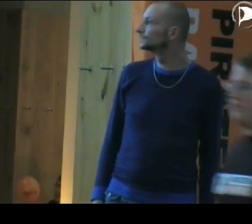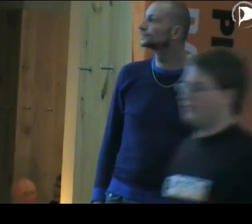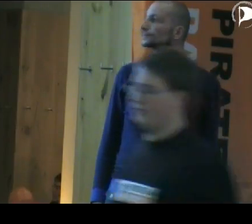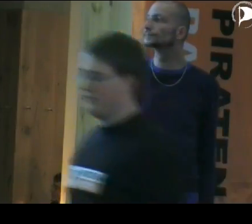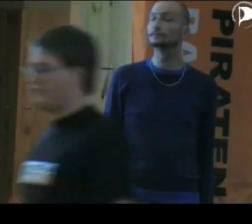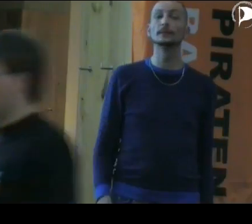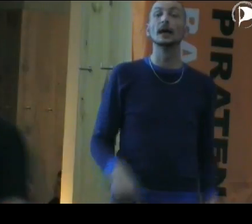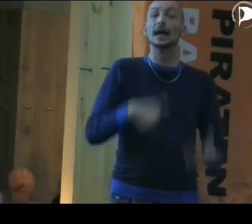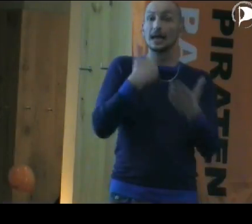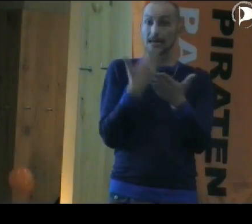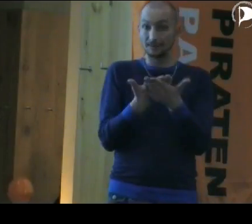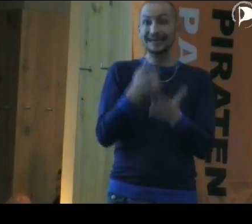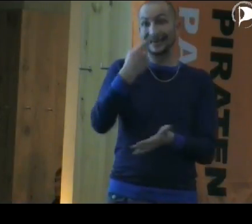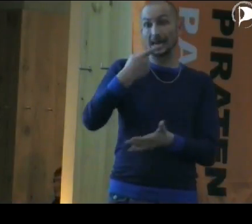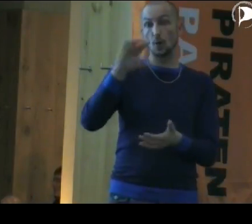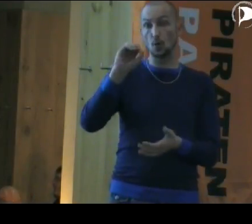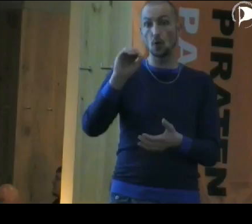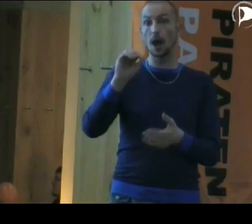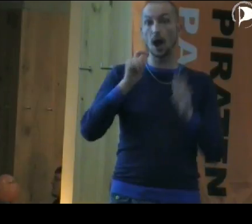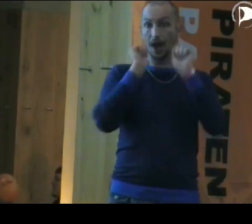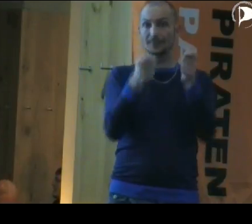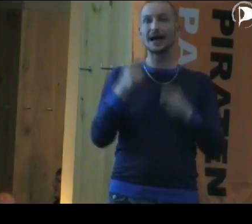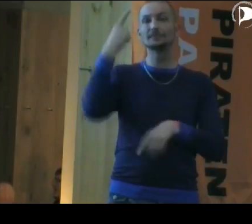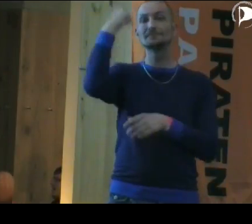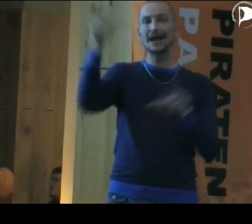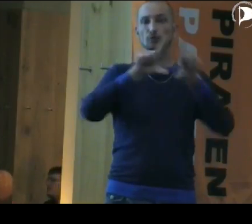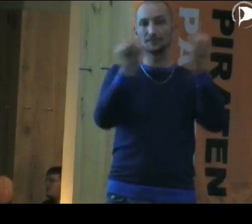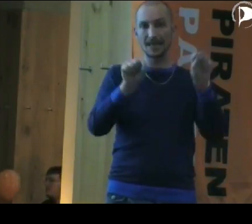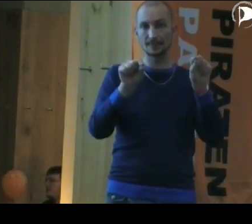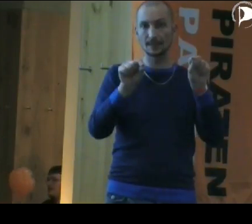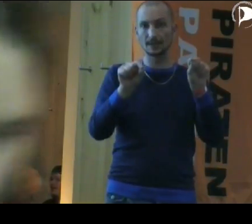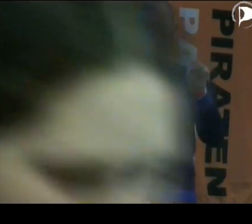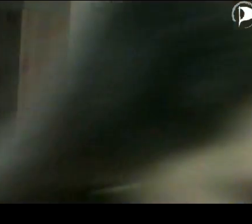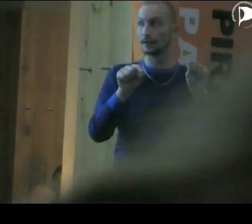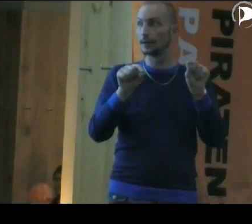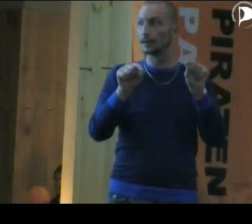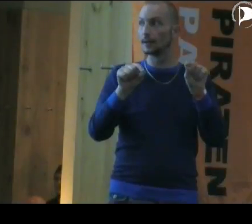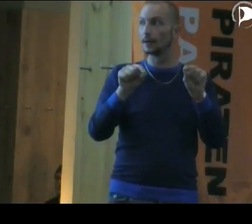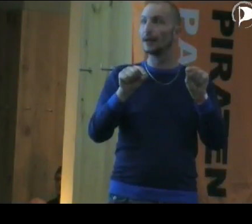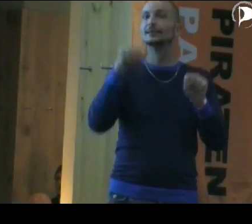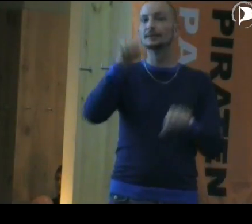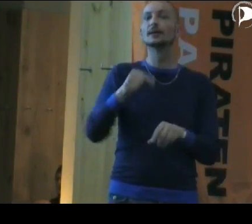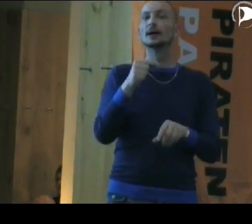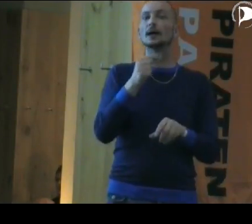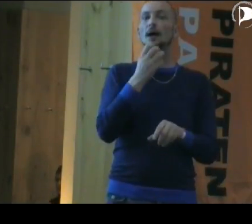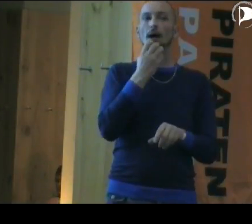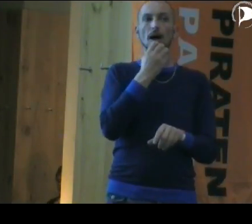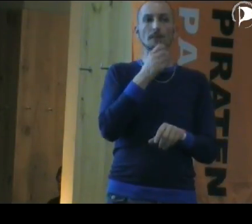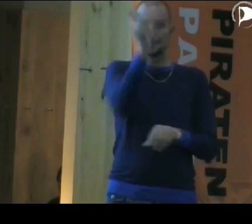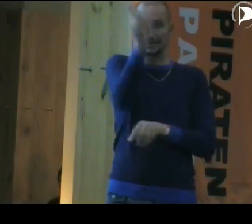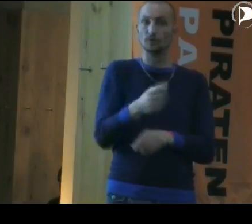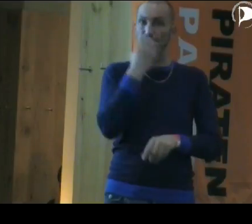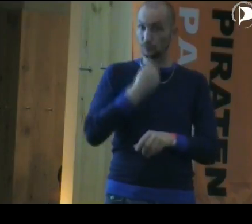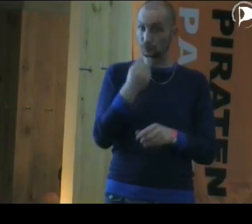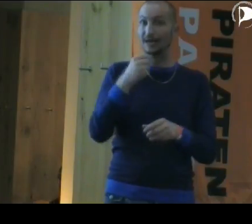gibt nur noch ein meinungsbild allerdings ist er ist mein kind haben wollte ich auch gar nicht